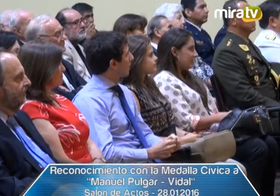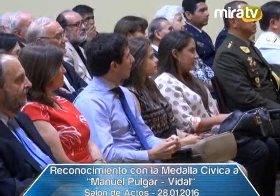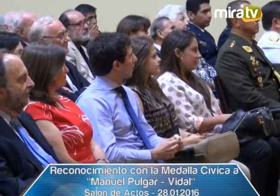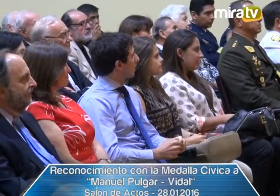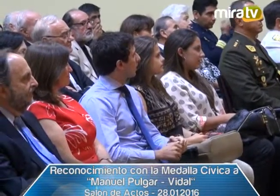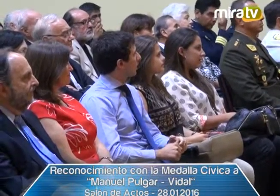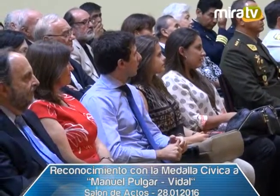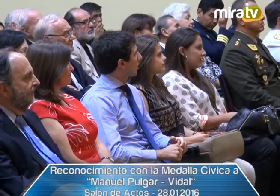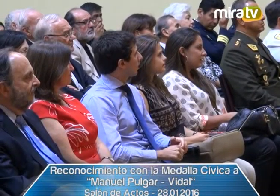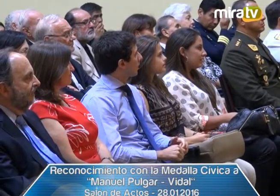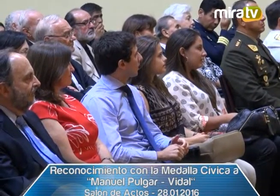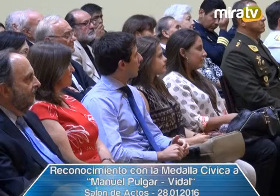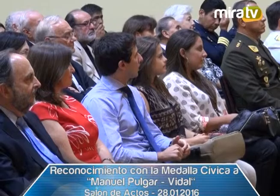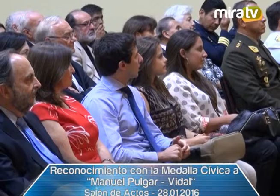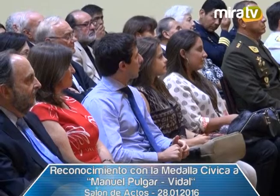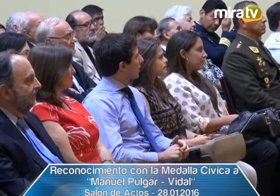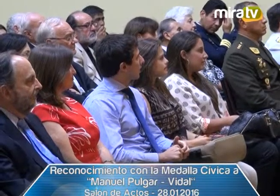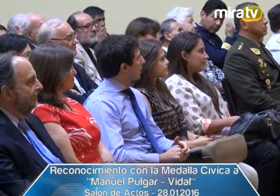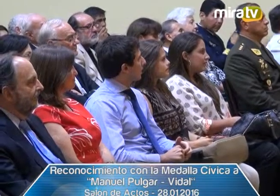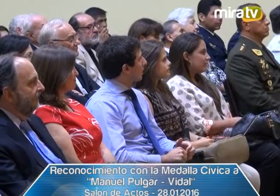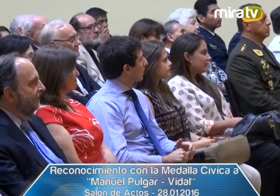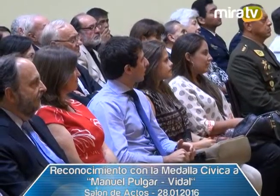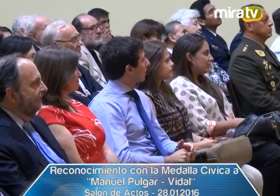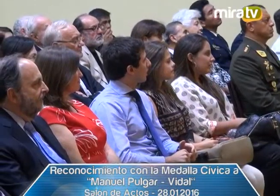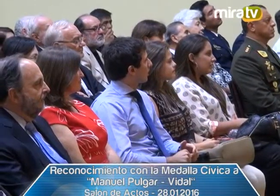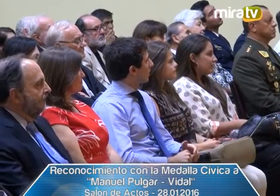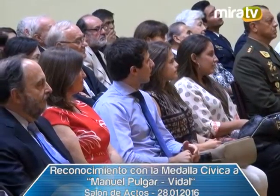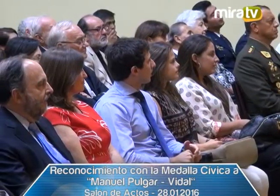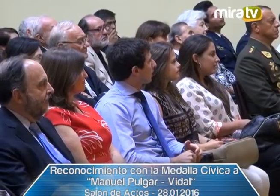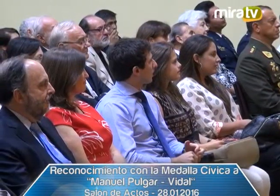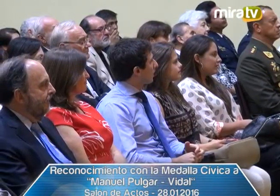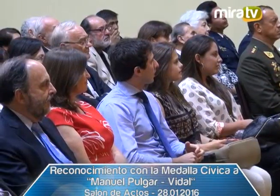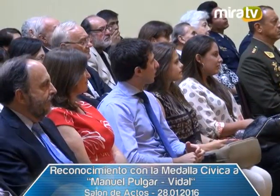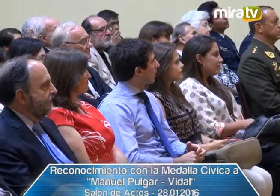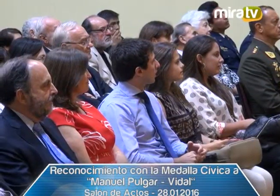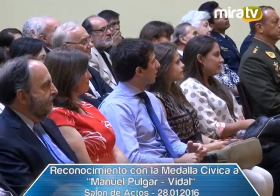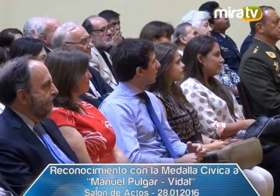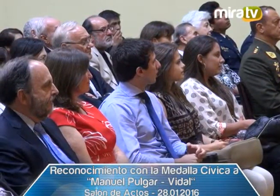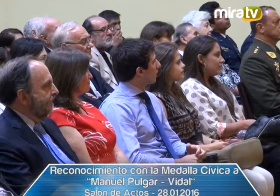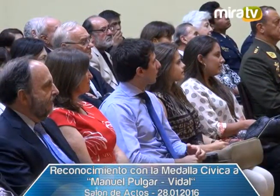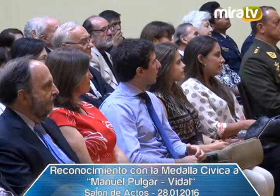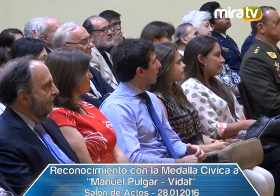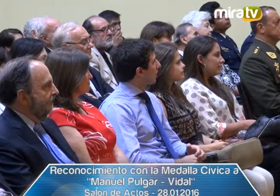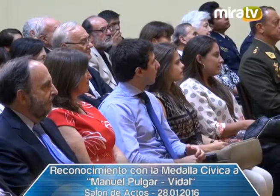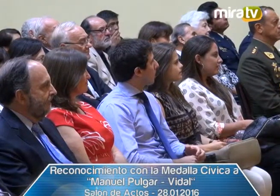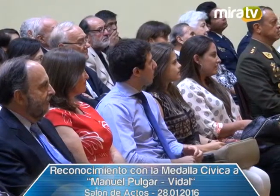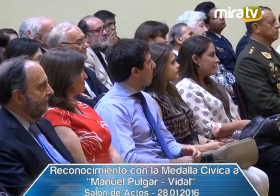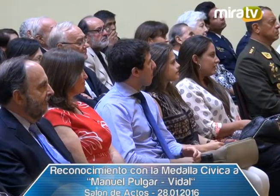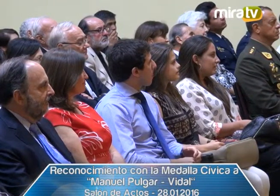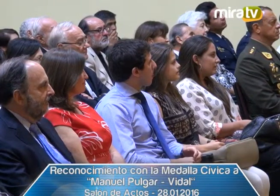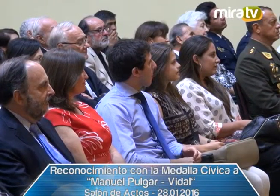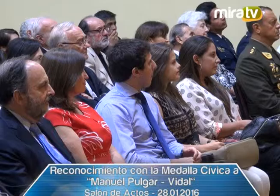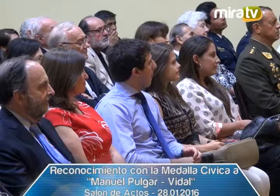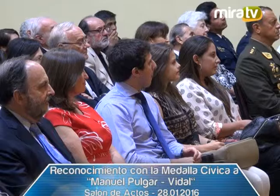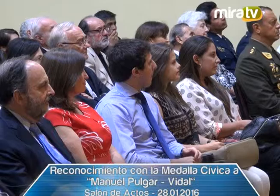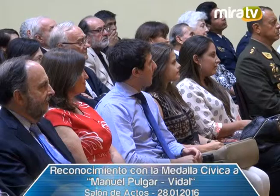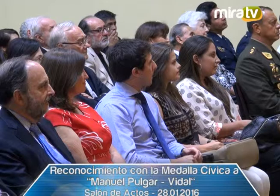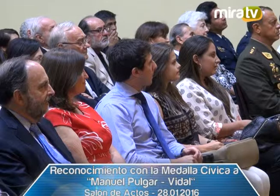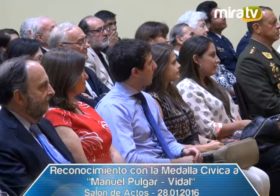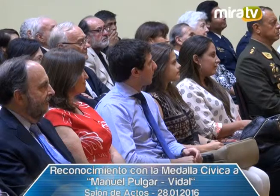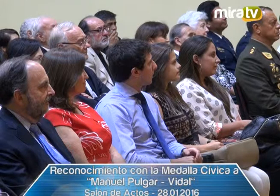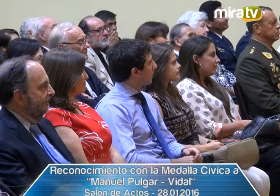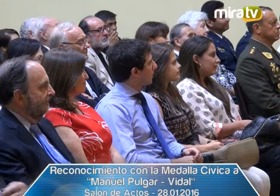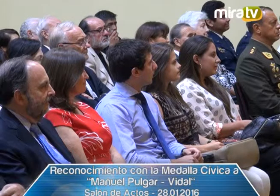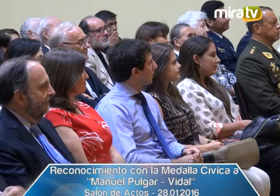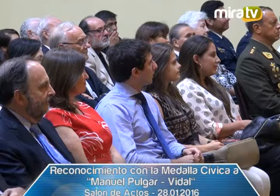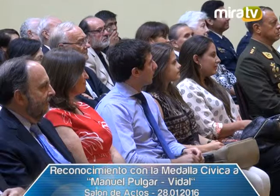y necesita una retribución. Eso es un hecho. Y se pensaba, pues, que el derecho ambiental era una cosa así medio esotérica y no algo a lo que uno